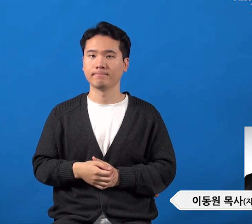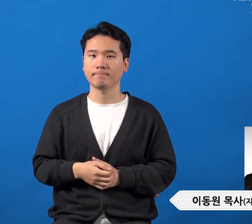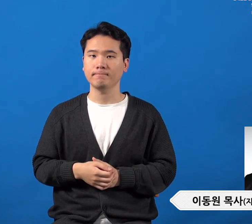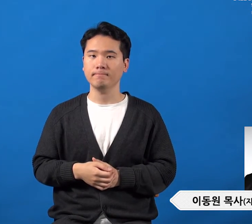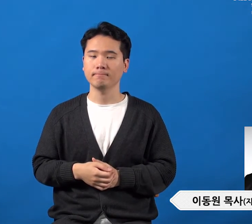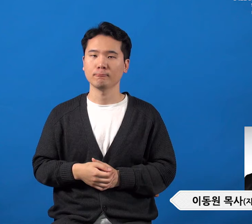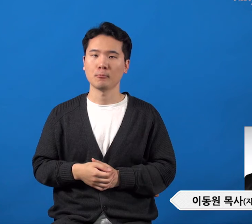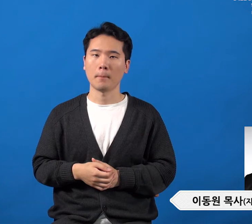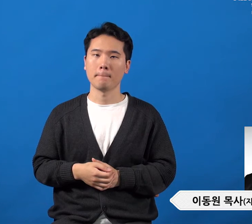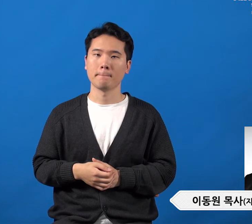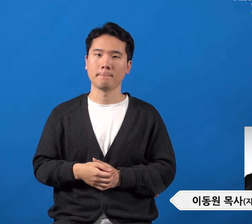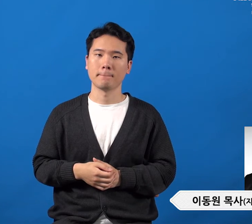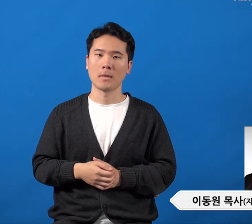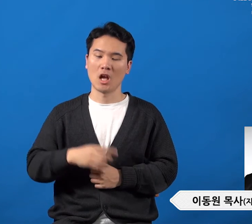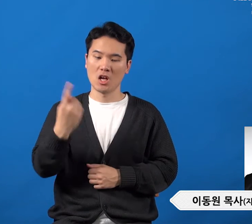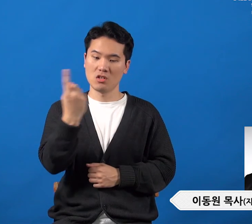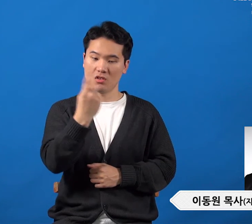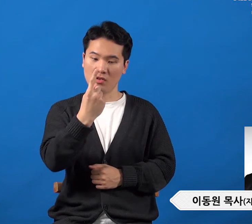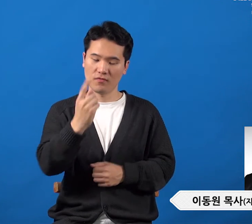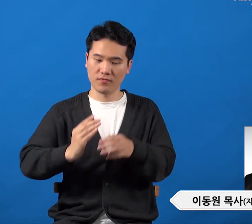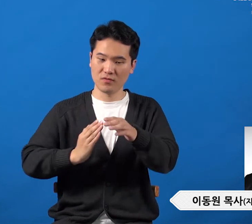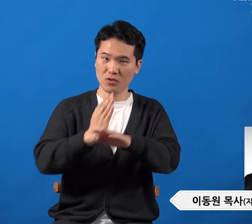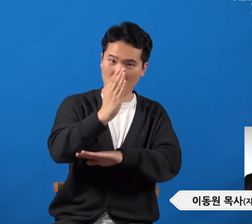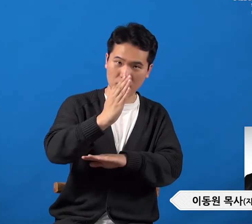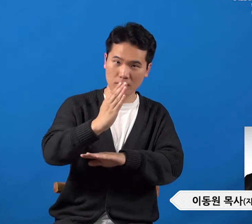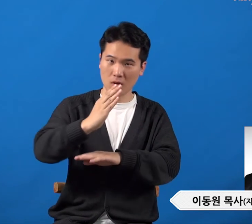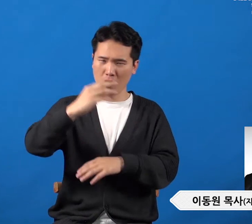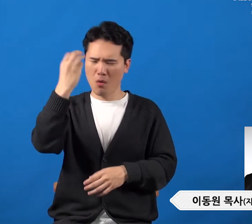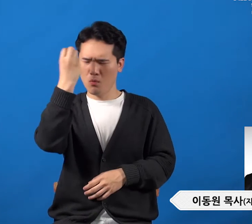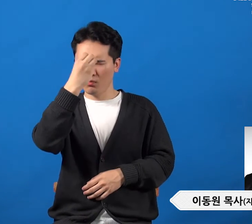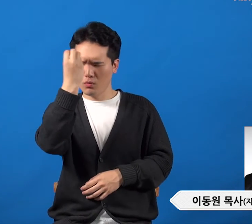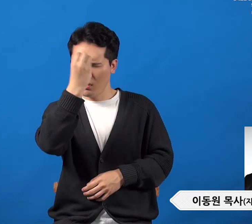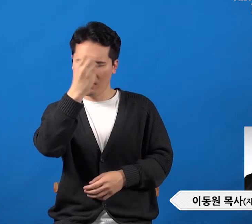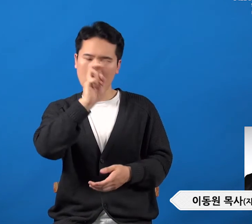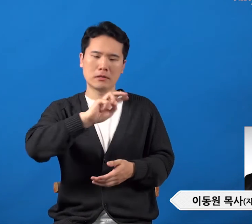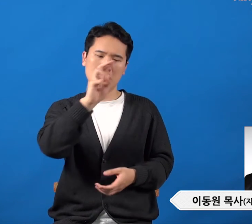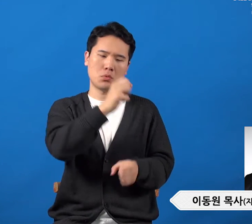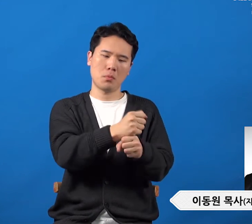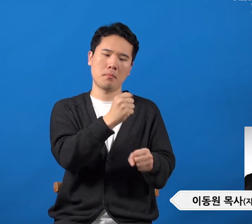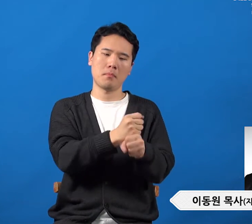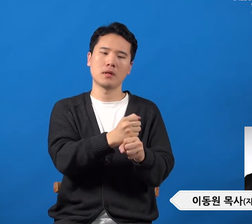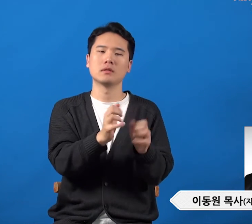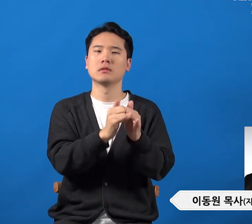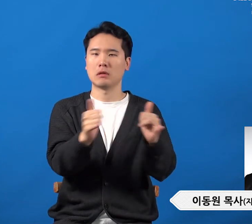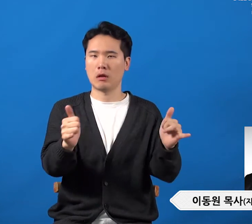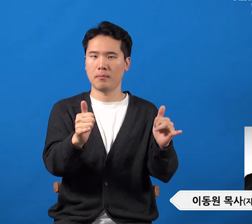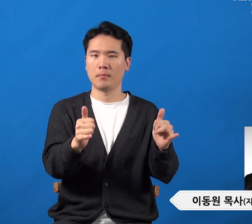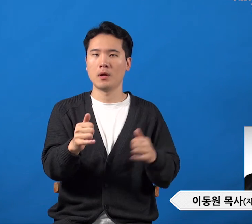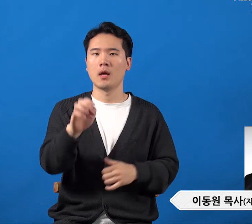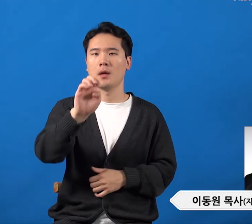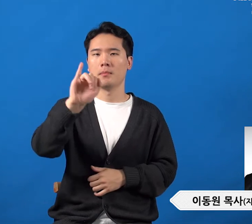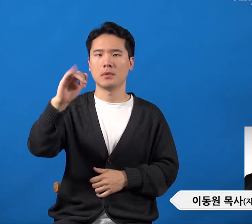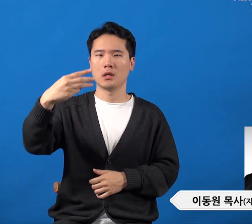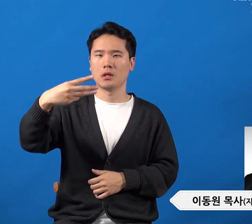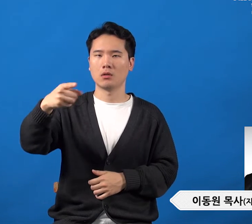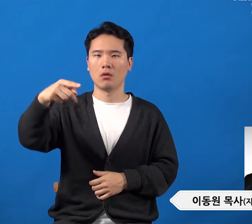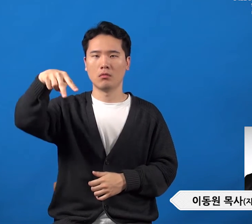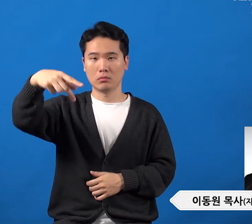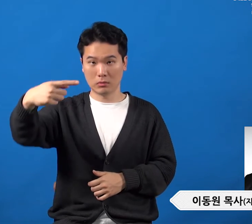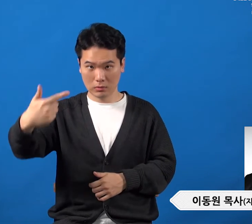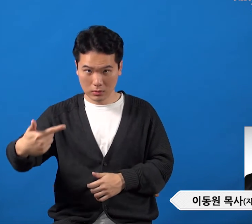1000곡 이상의 위대한 성가곡을 작곡했던 위대한 찬송 작가 존 W. 피터슨이